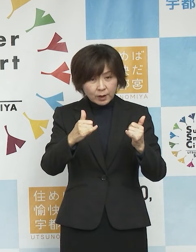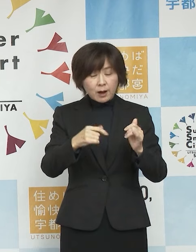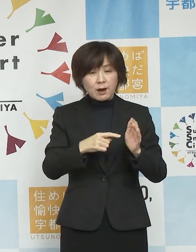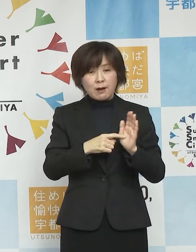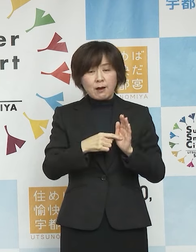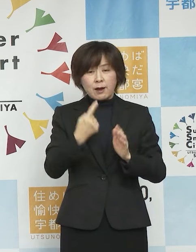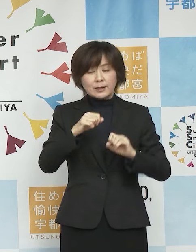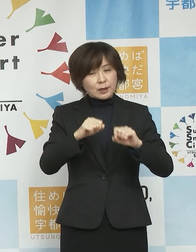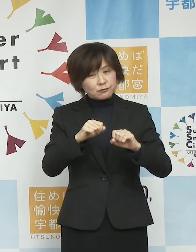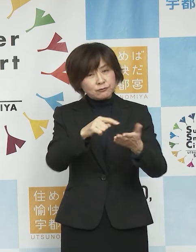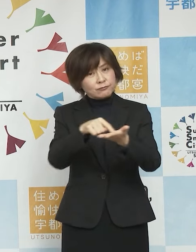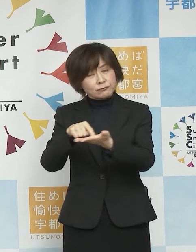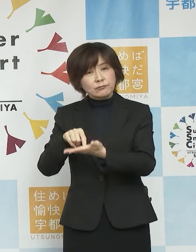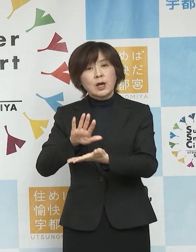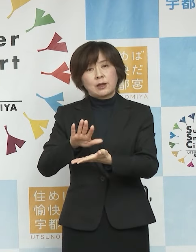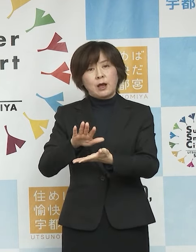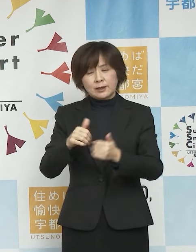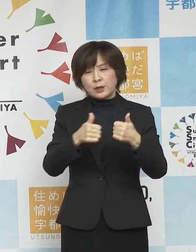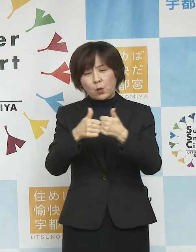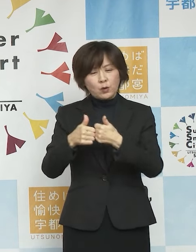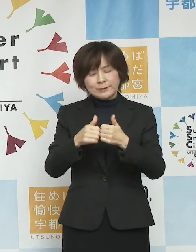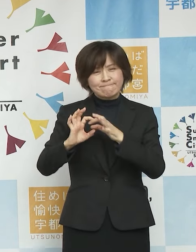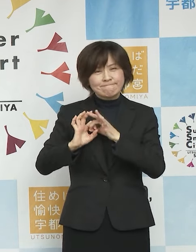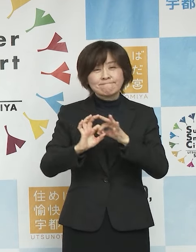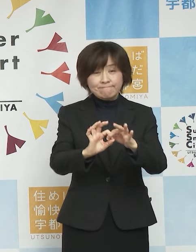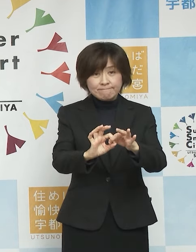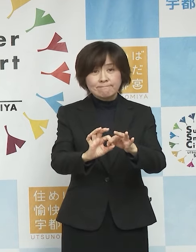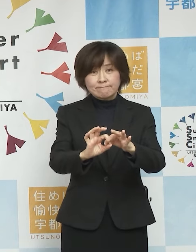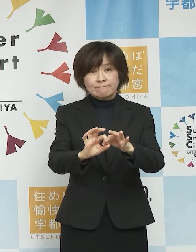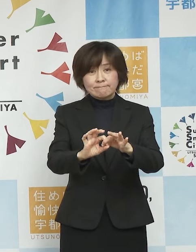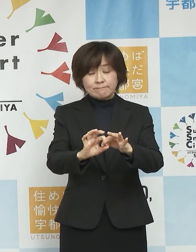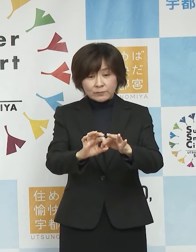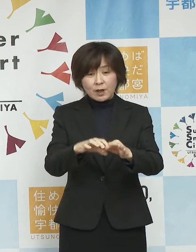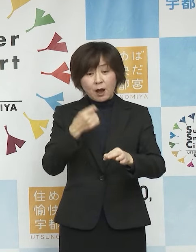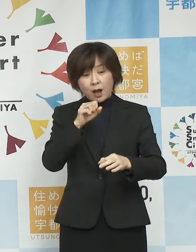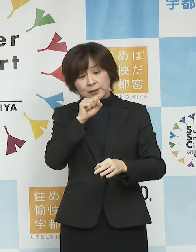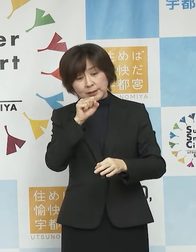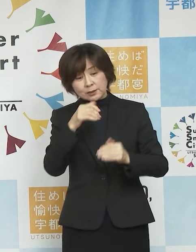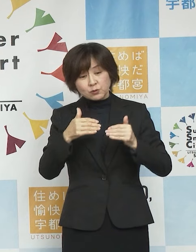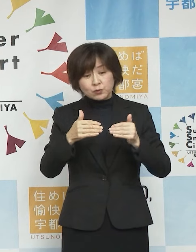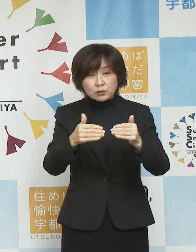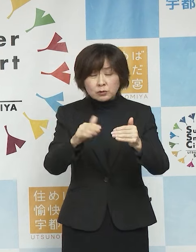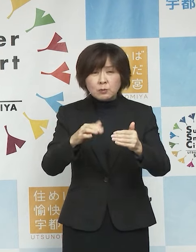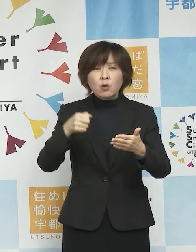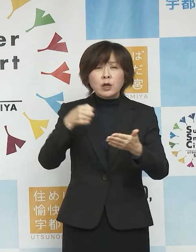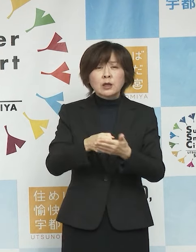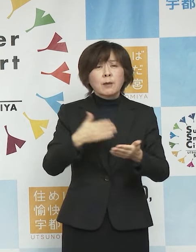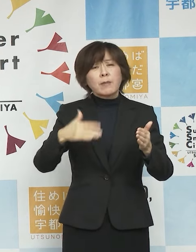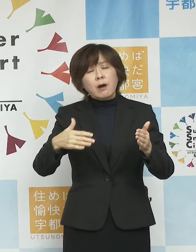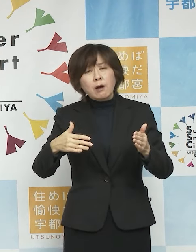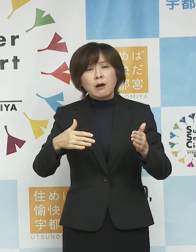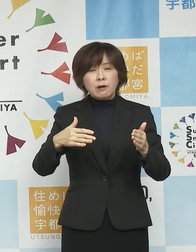て、そして協議がずっと続いていました。いいところまで来て、なかなか決定でき